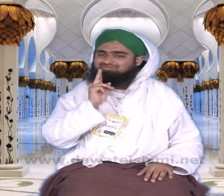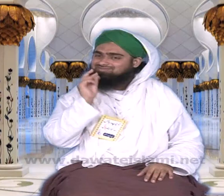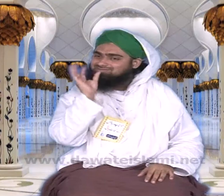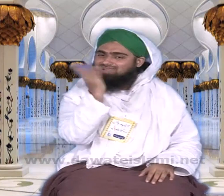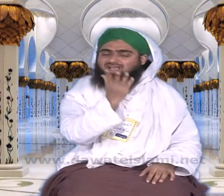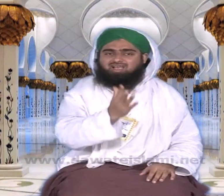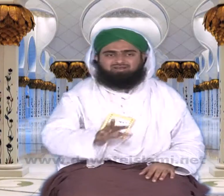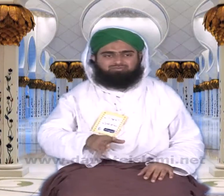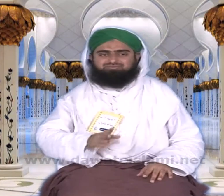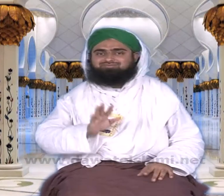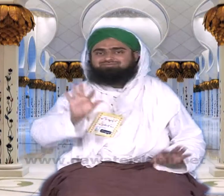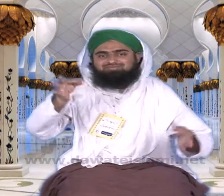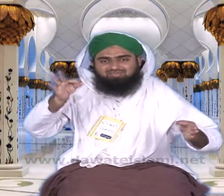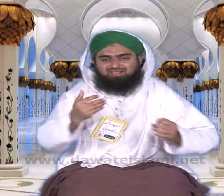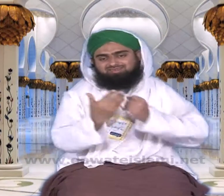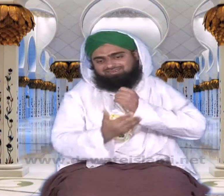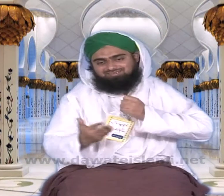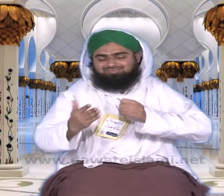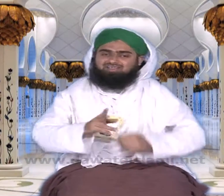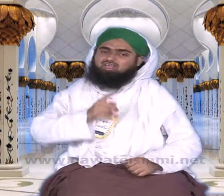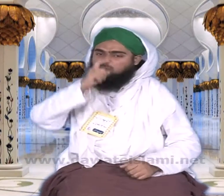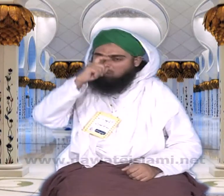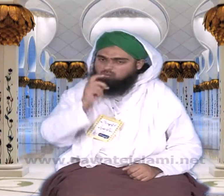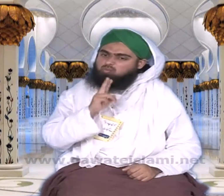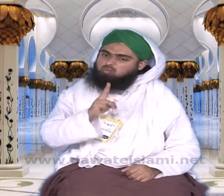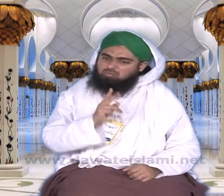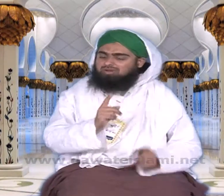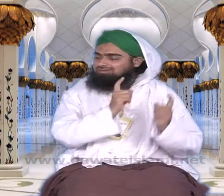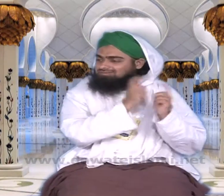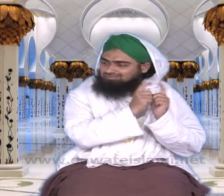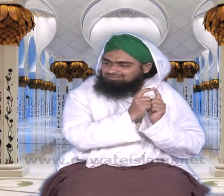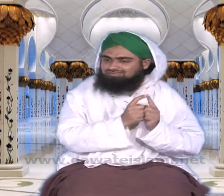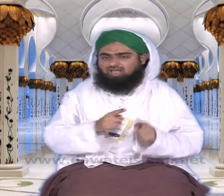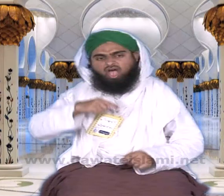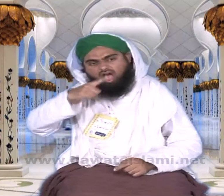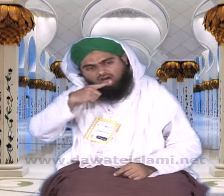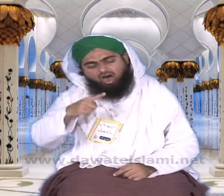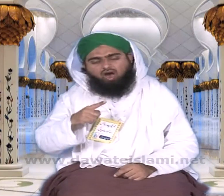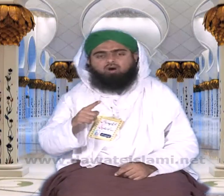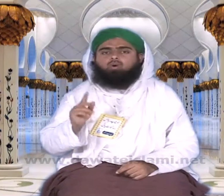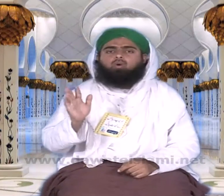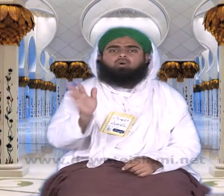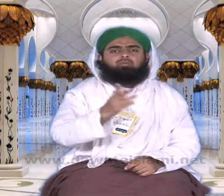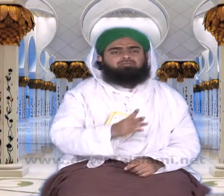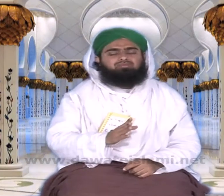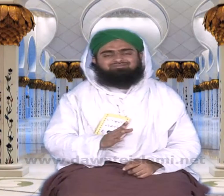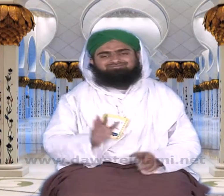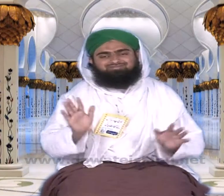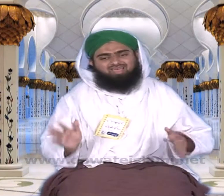جو ار وقت چہکتی تھی فلمی گانے بولتی تھی جھوڑ بولتی تھی ریبت کرتی تھی گالیاں بکتی تھی